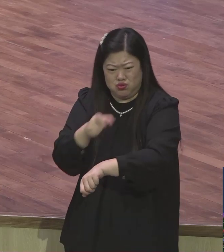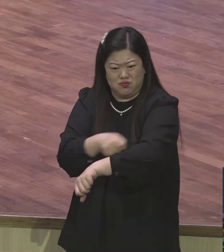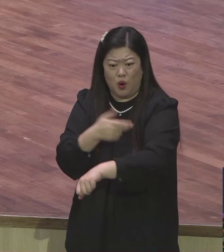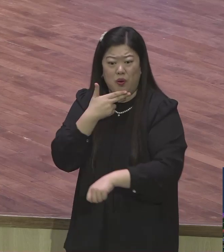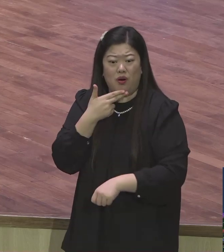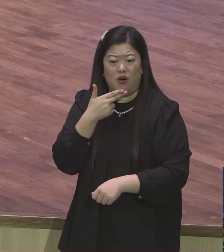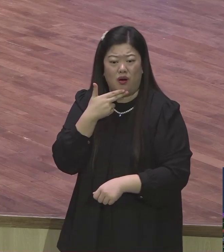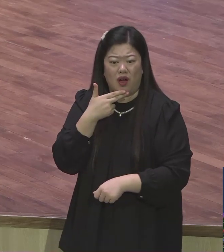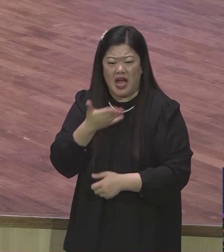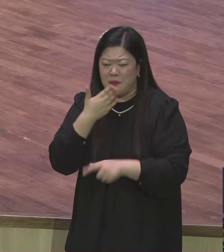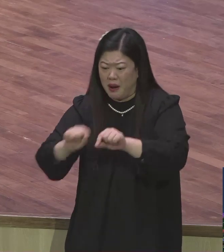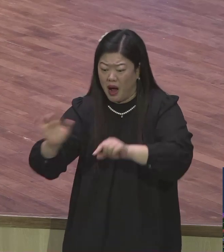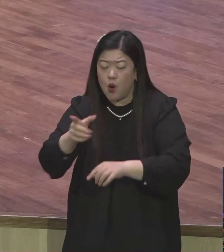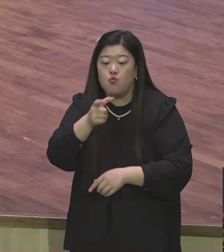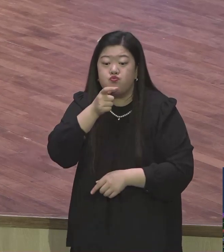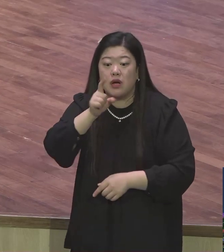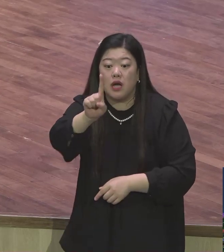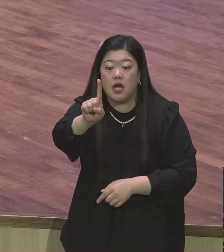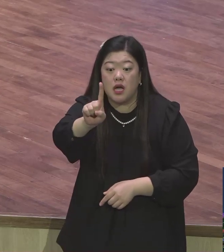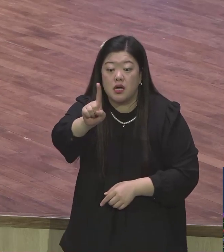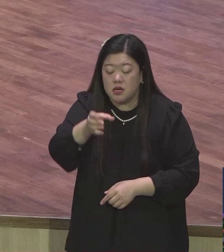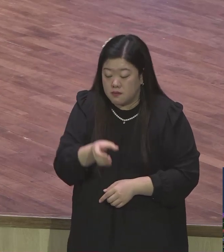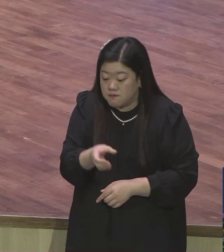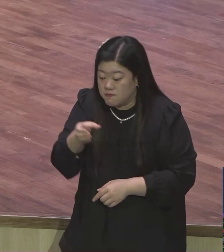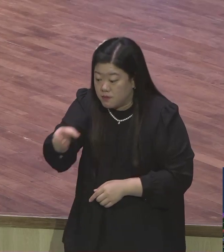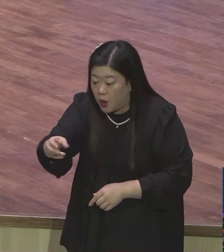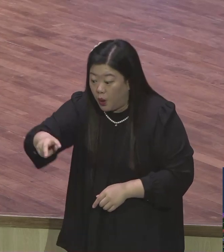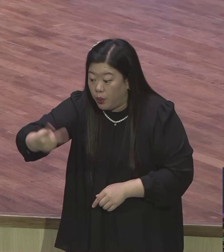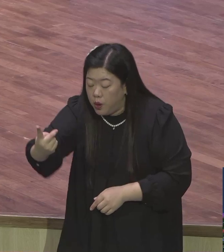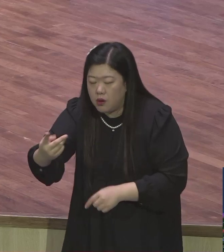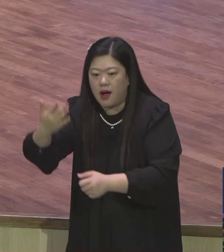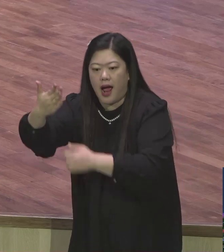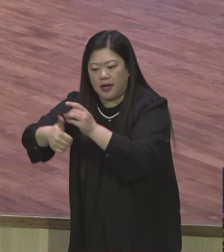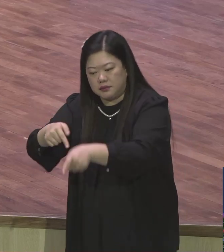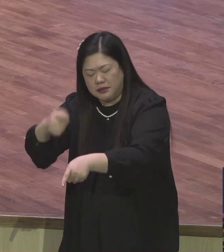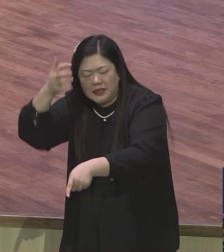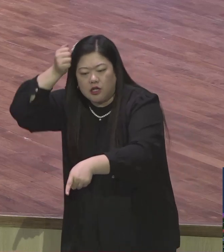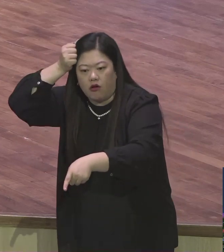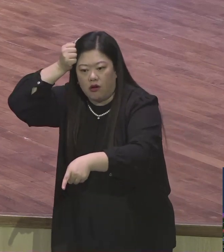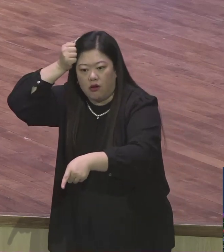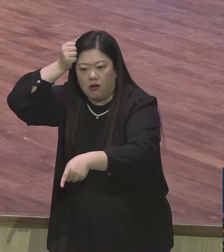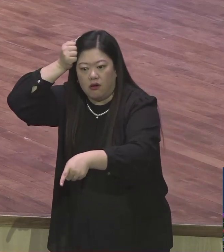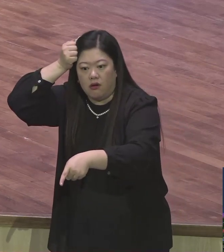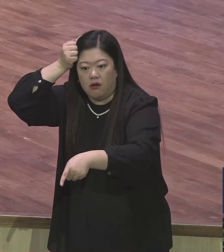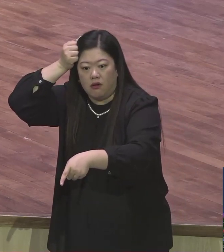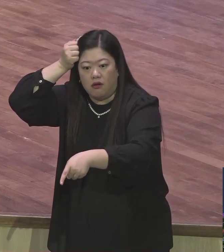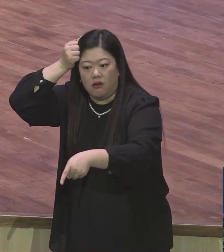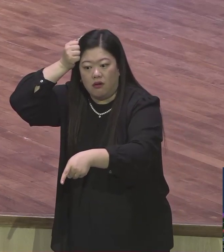하나님은요, 너무 세밀한 머리카락 다 세고 계세요. 다 알고 계세요.